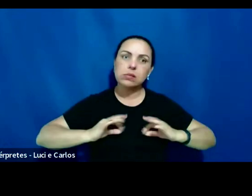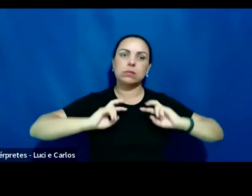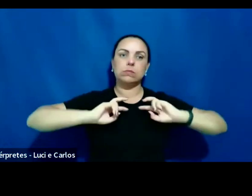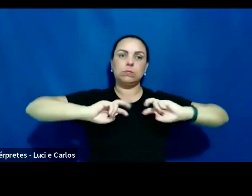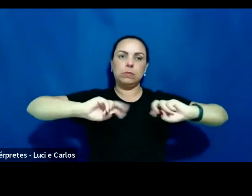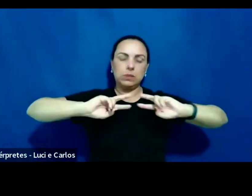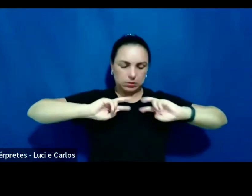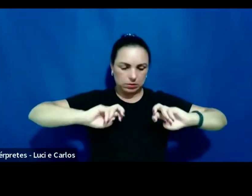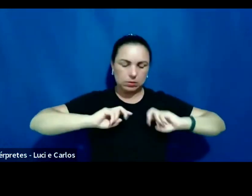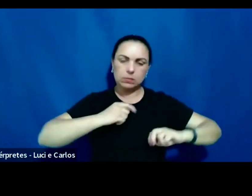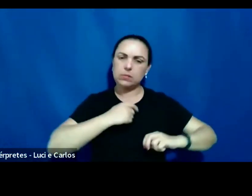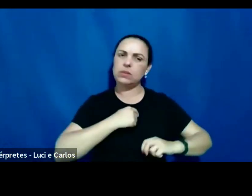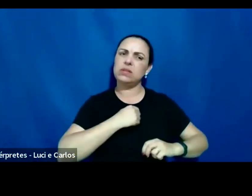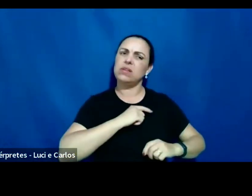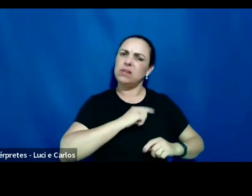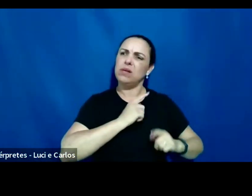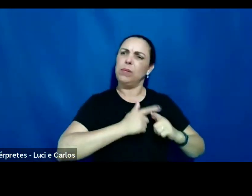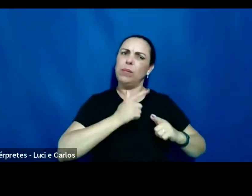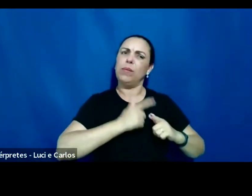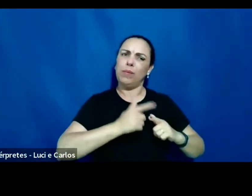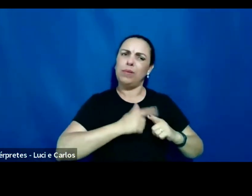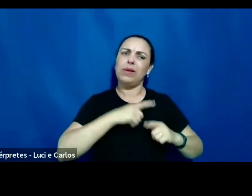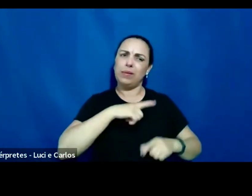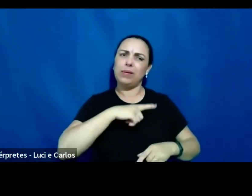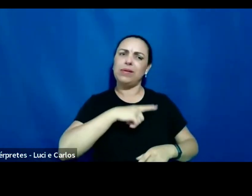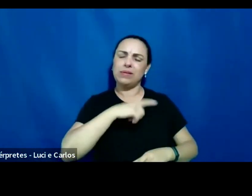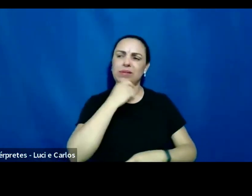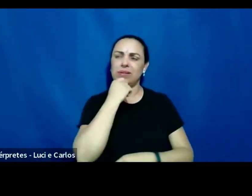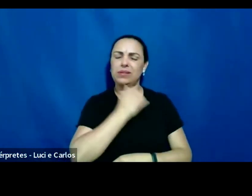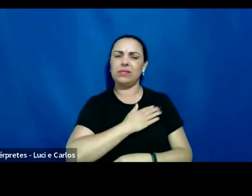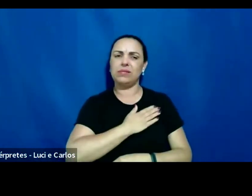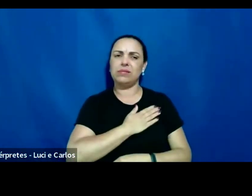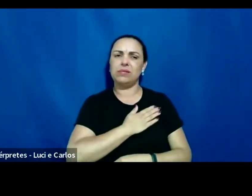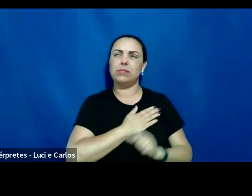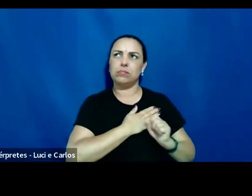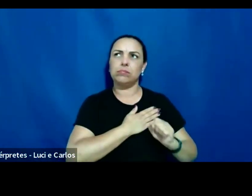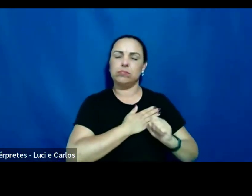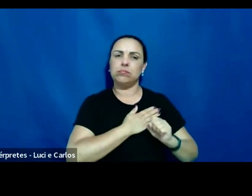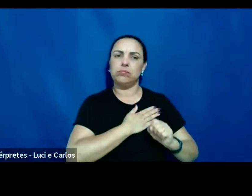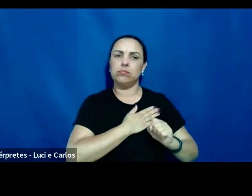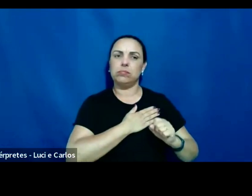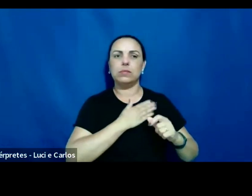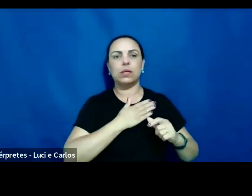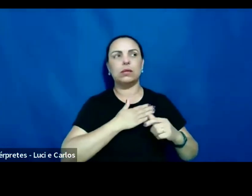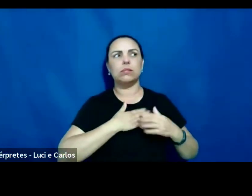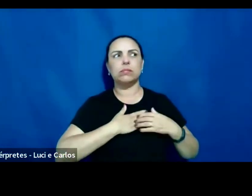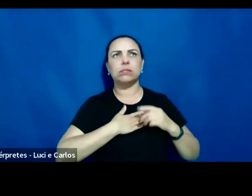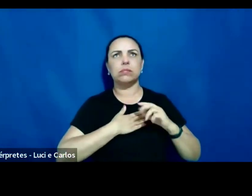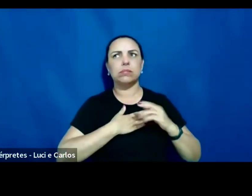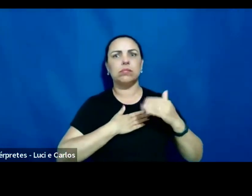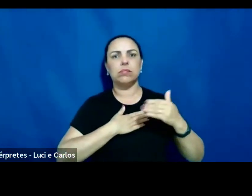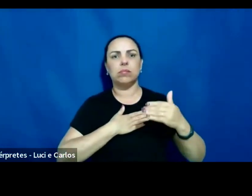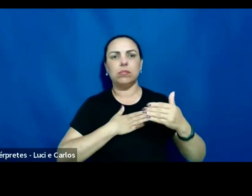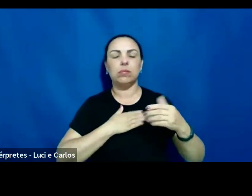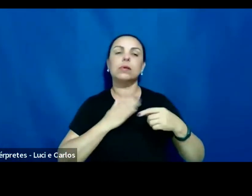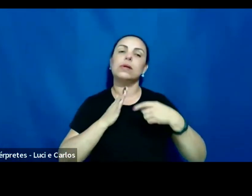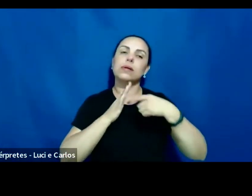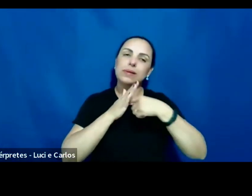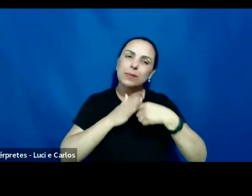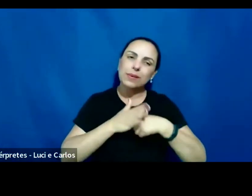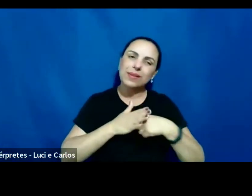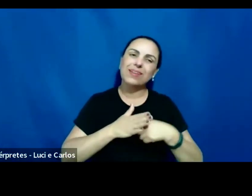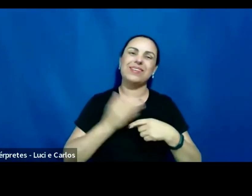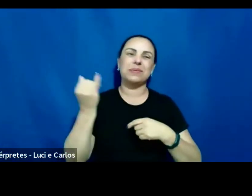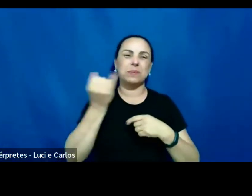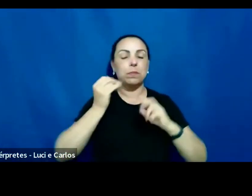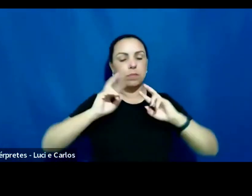forma transparente, você não sente nada. Você põe a mão aqui, ó, meu coração está batendo. Então, isso é importante a gente avaliar. Tá? Só que a